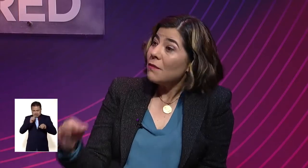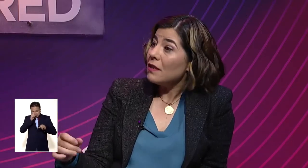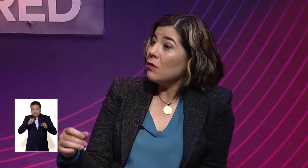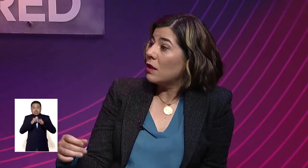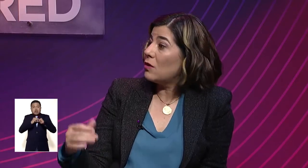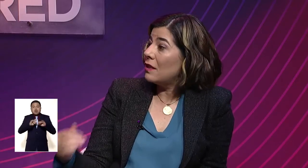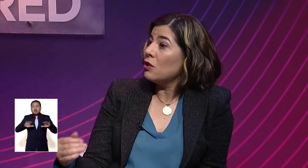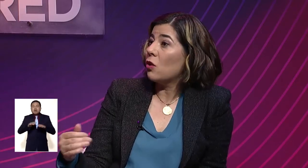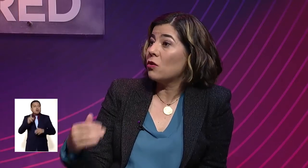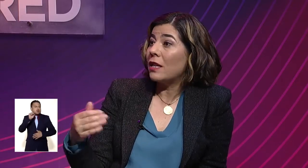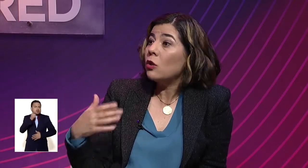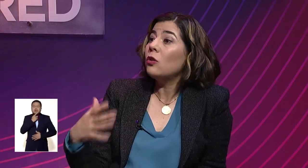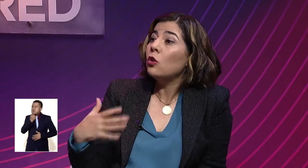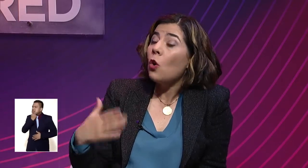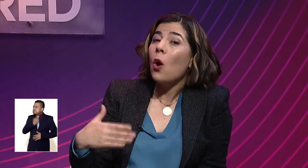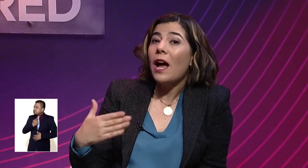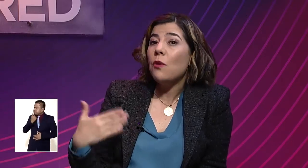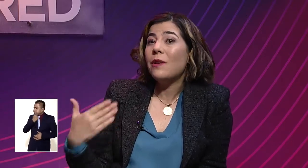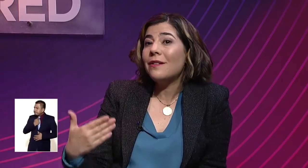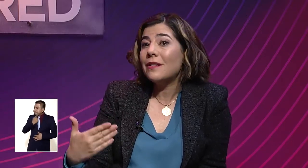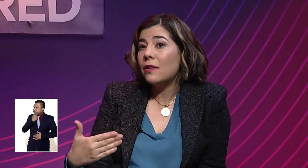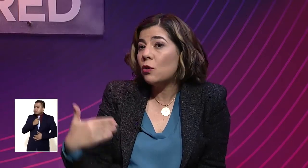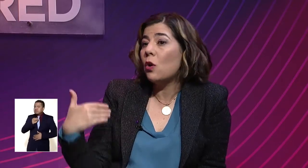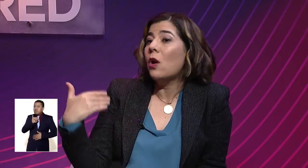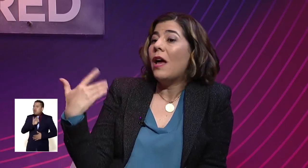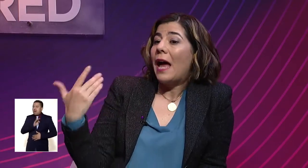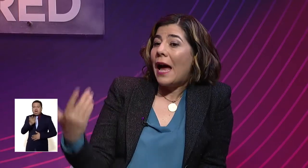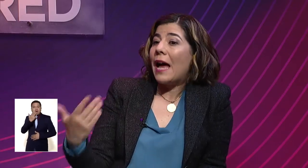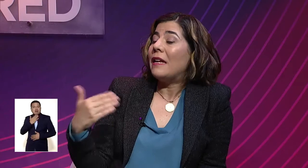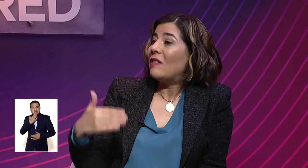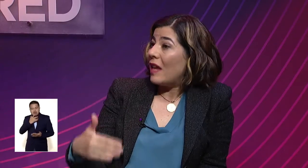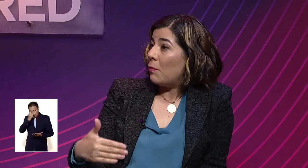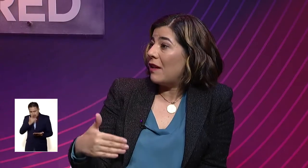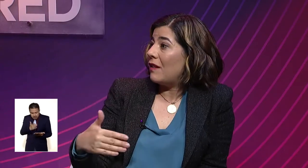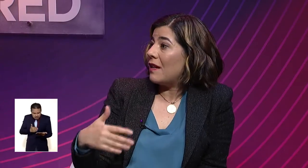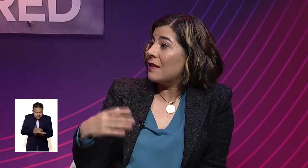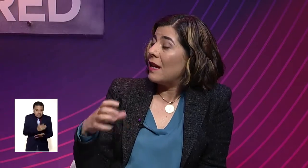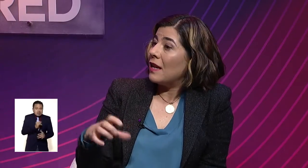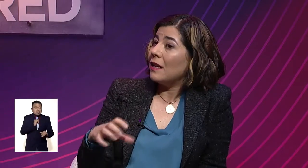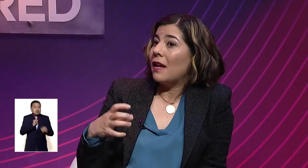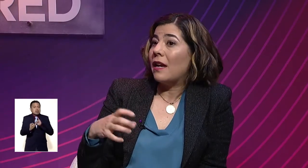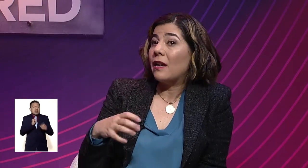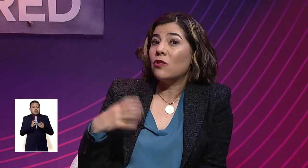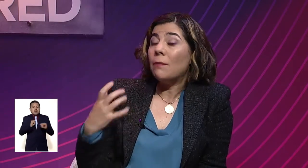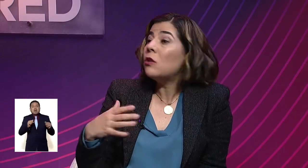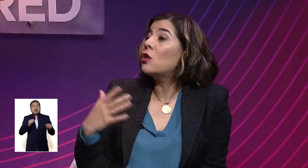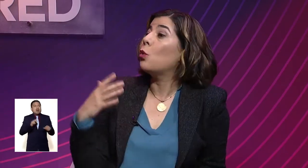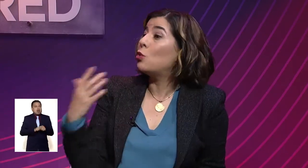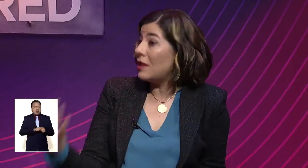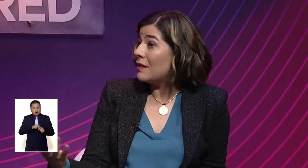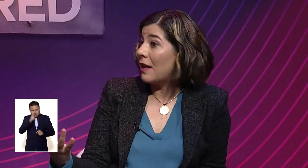lo que nos han dicho, o sea, no hay un acceso a intérpretes en los ámbitos de justicia